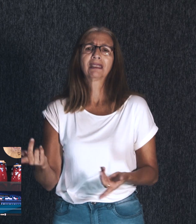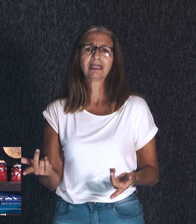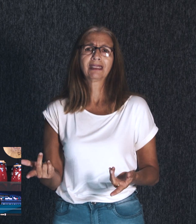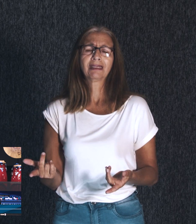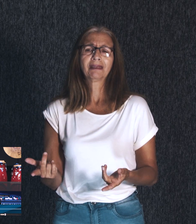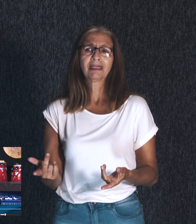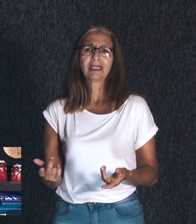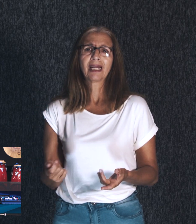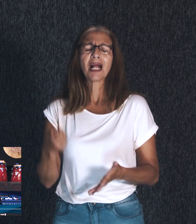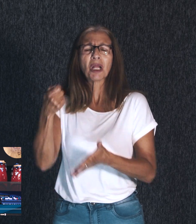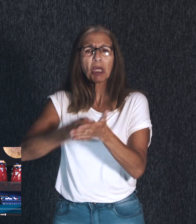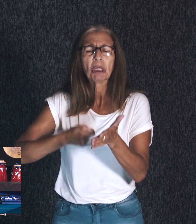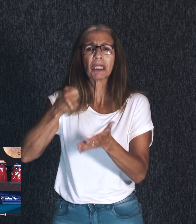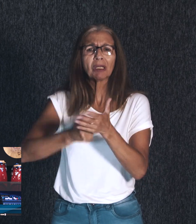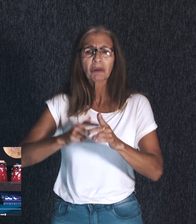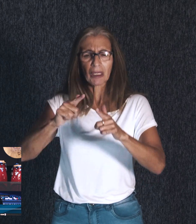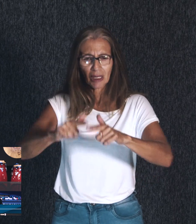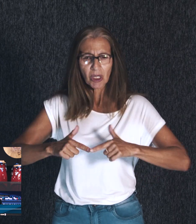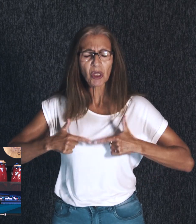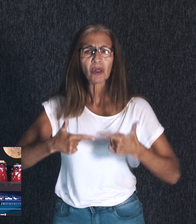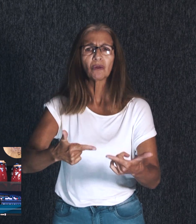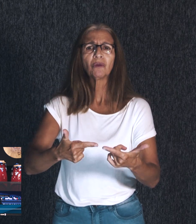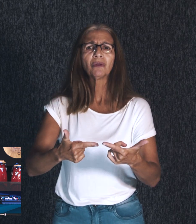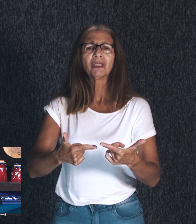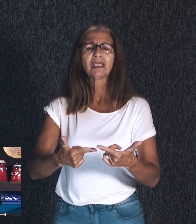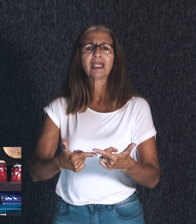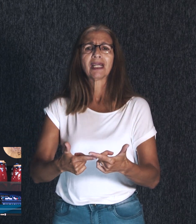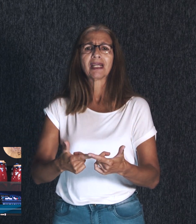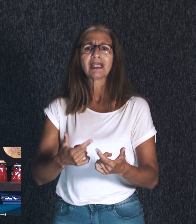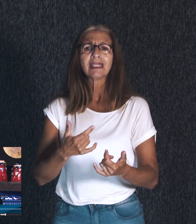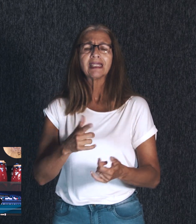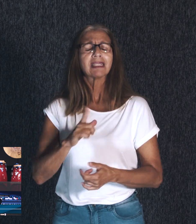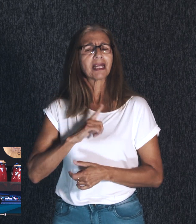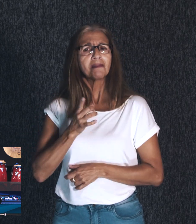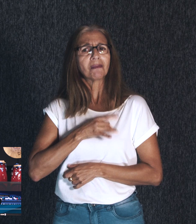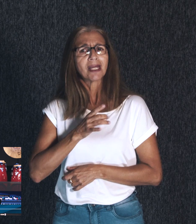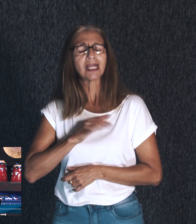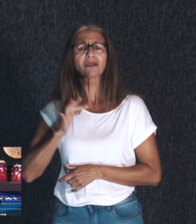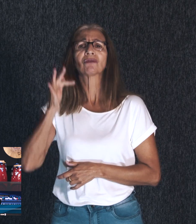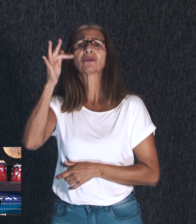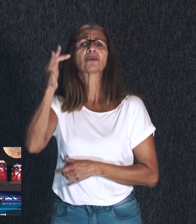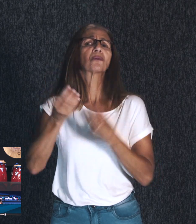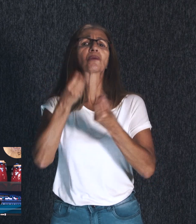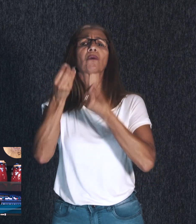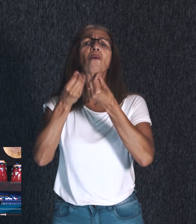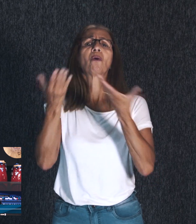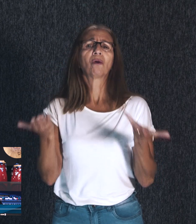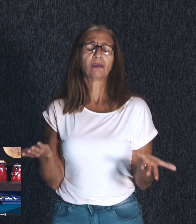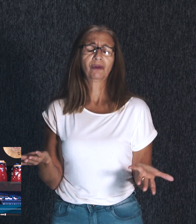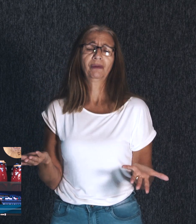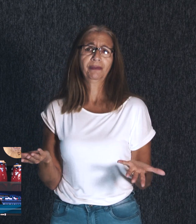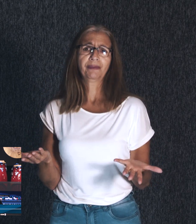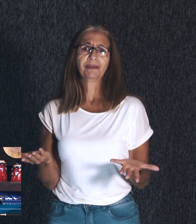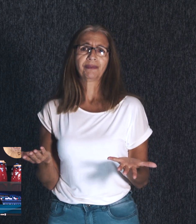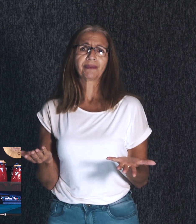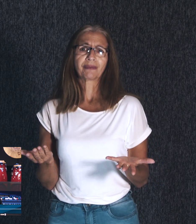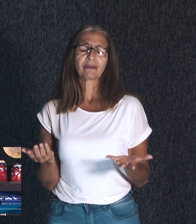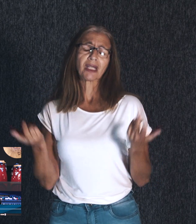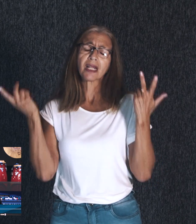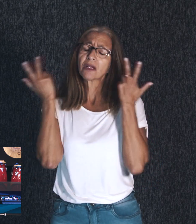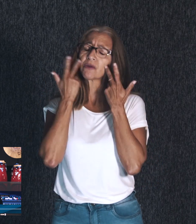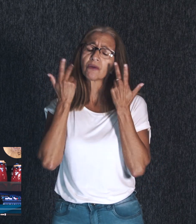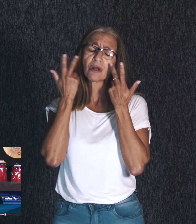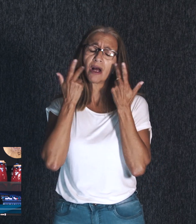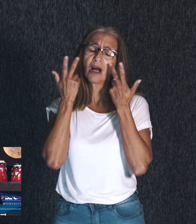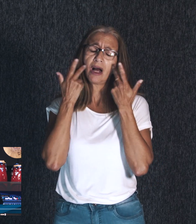está com medo do que virá pela frente. Isso é muito natural. Talvez o medo